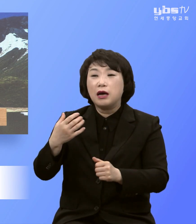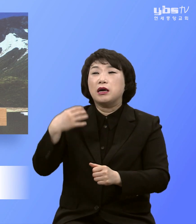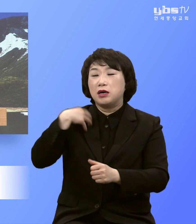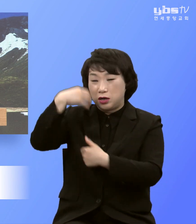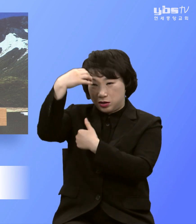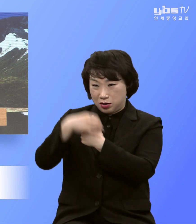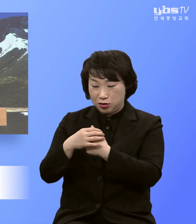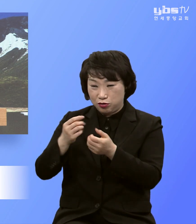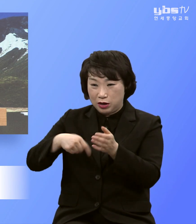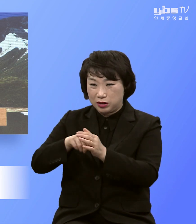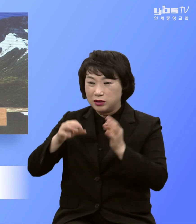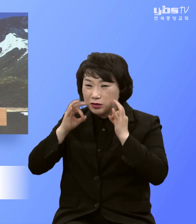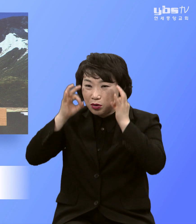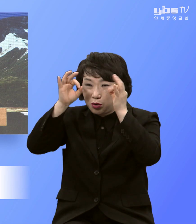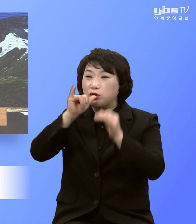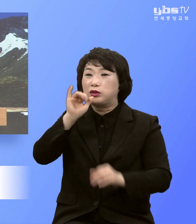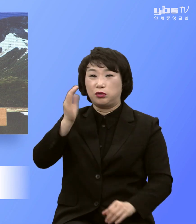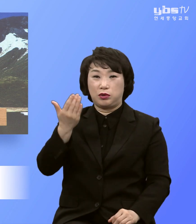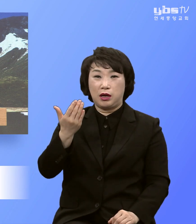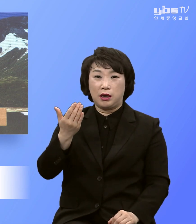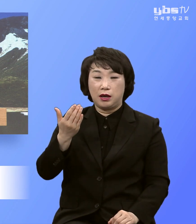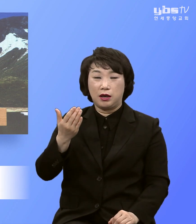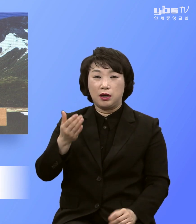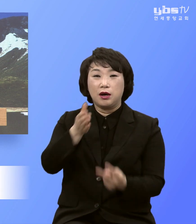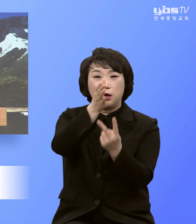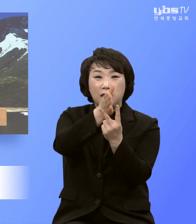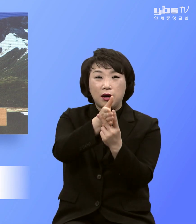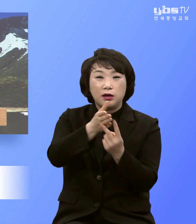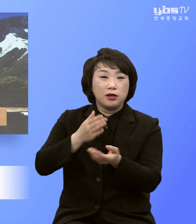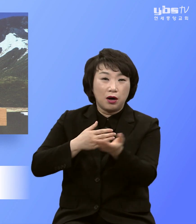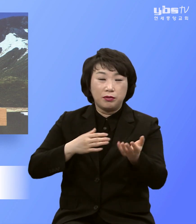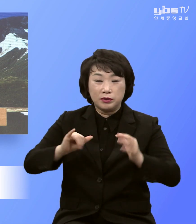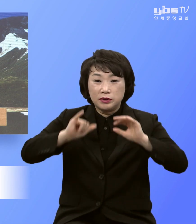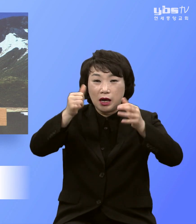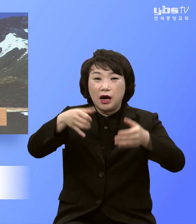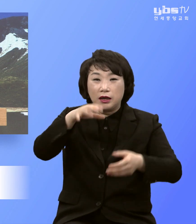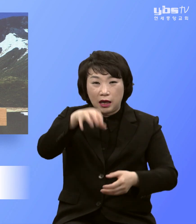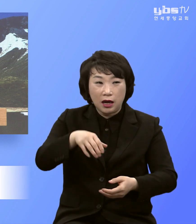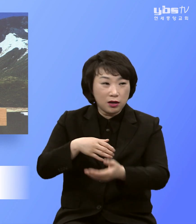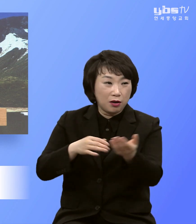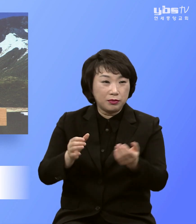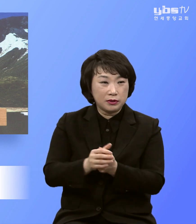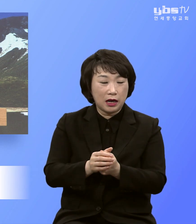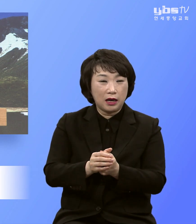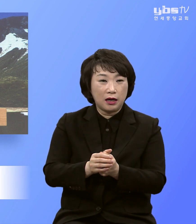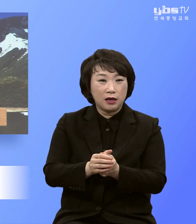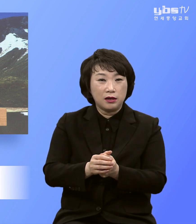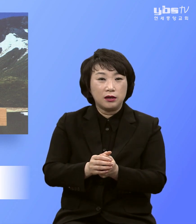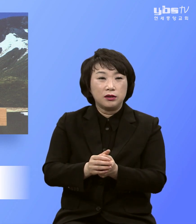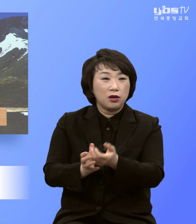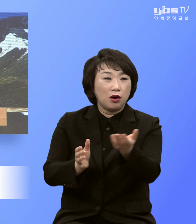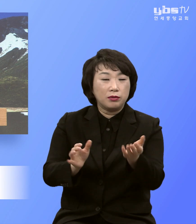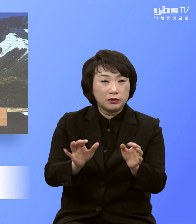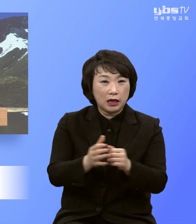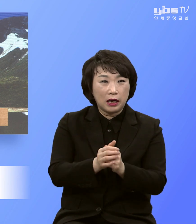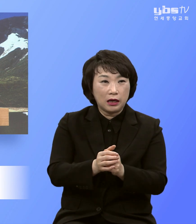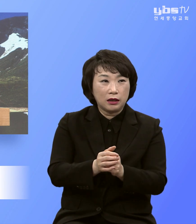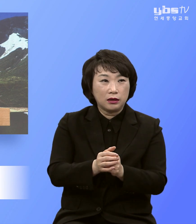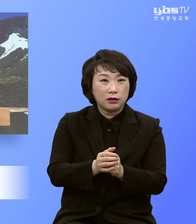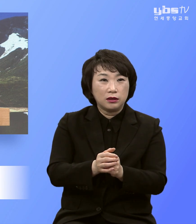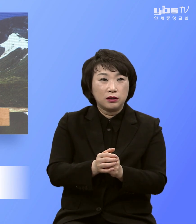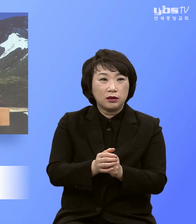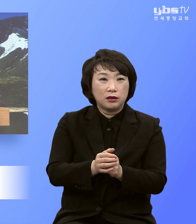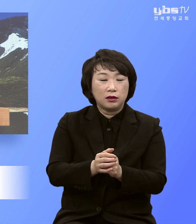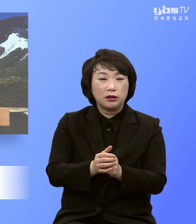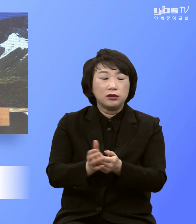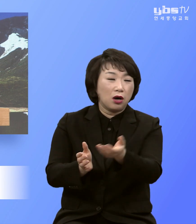위해 힘쓰고 노력한다 이 말입니다. 그래서 제 세상에서 교회에서 가장 두려운 사람이 누구냐? 기도 안 하고